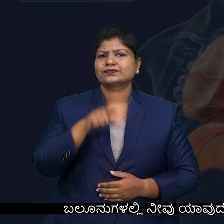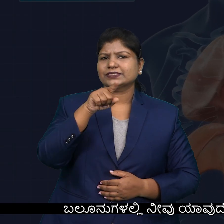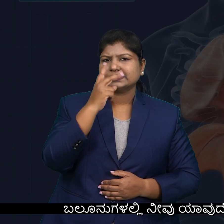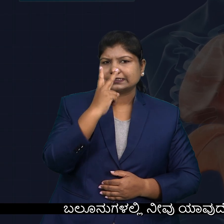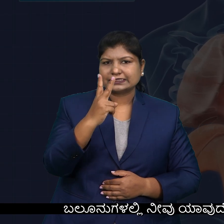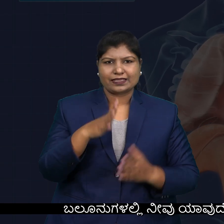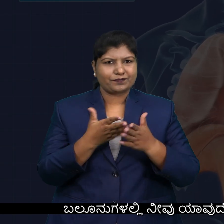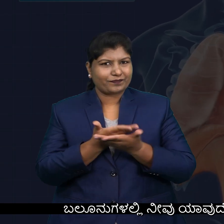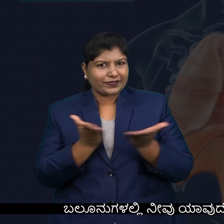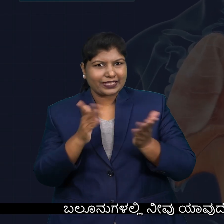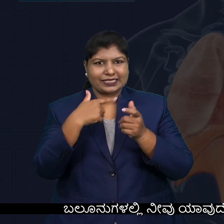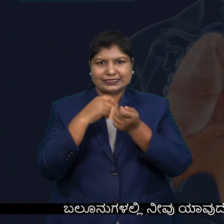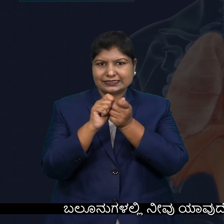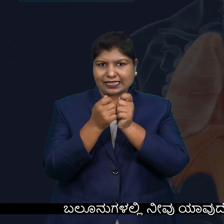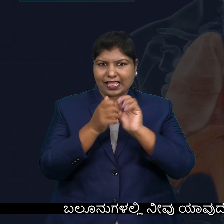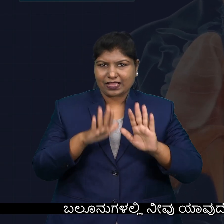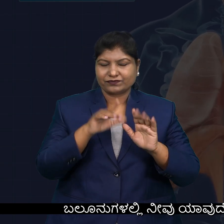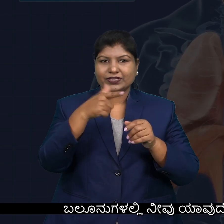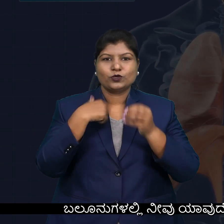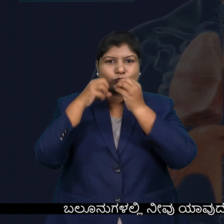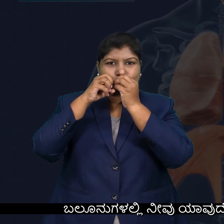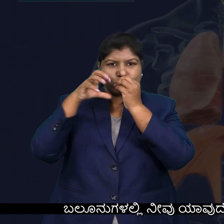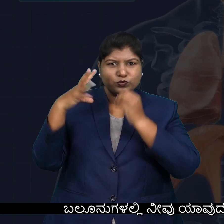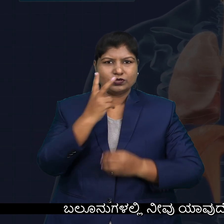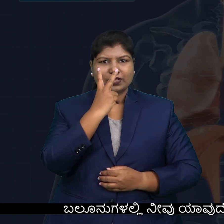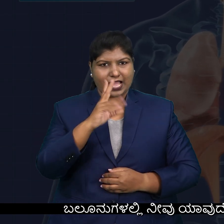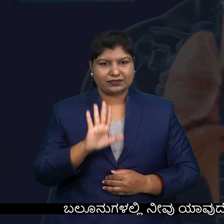ಬಲೂನ್ಗಳಲ್ಲಿ ನೀವು ಯಾವುದೇ ಬದಲಾವಣೆಗಳನ್ನು ನೋಡಿದ್ದೀರಾ?